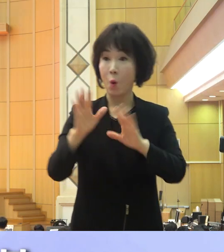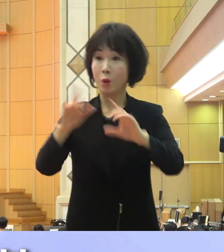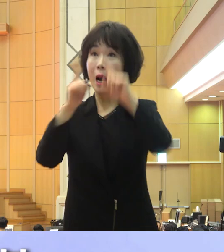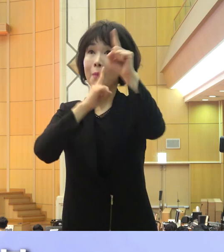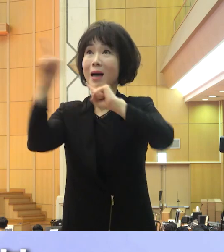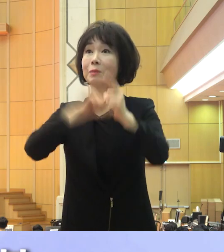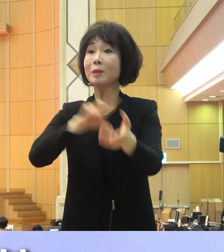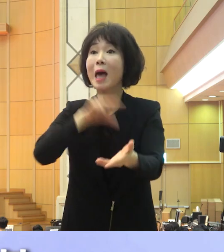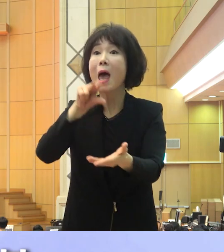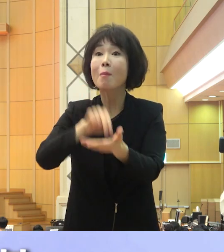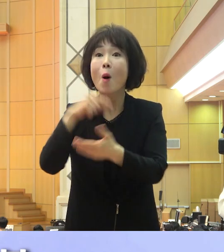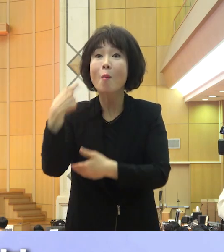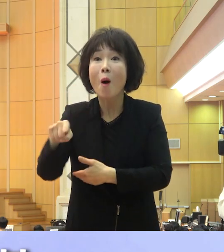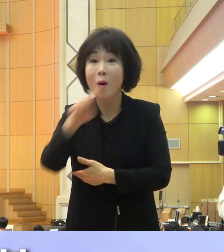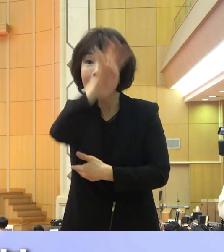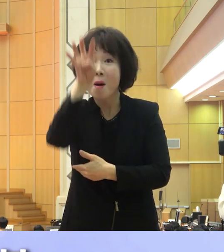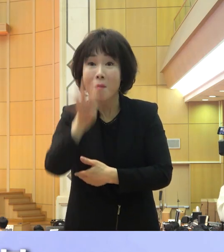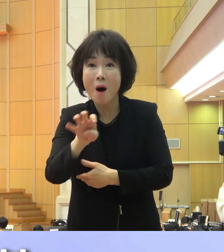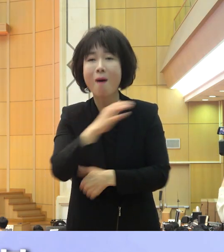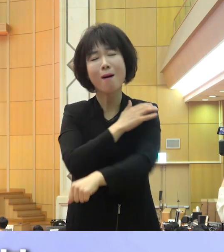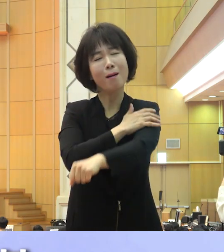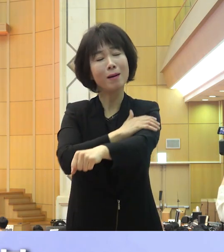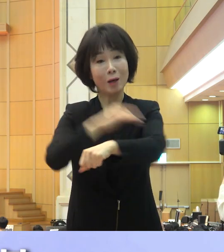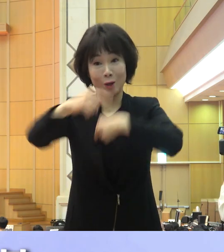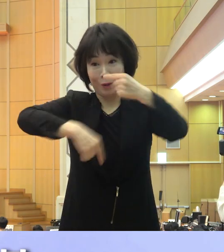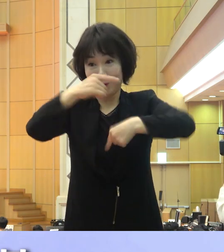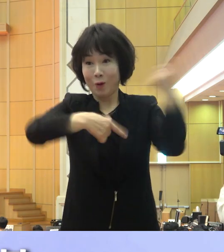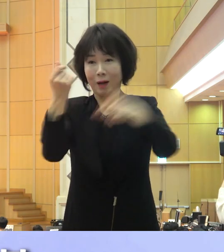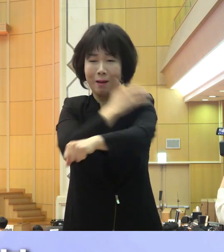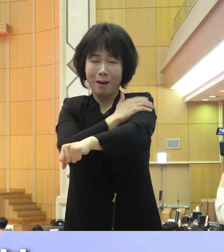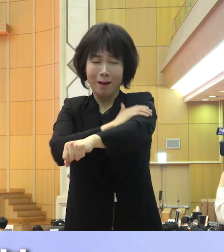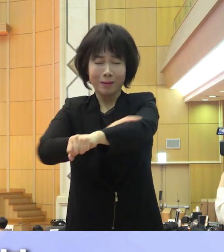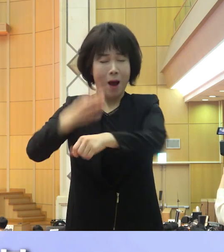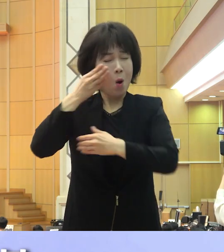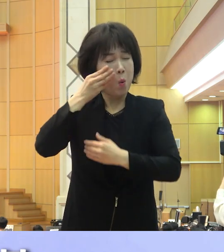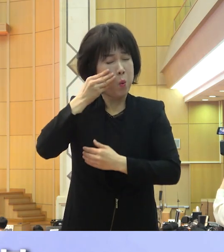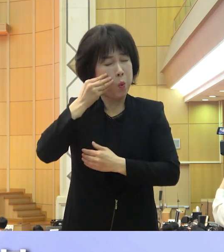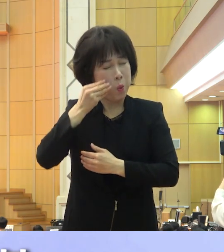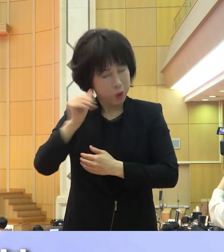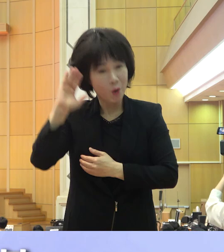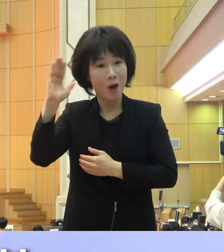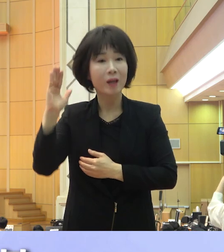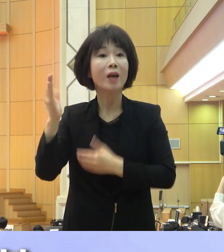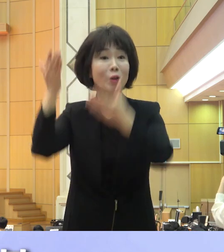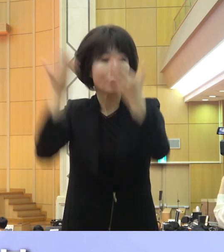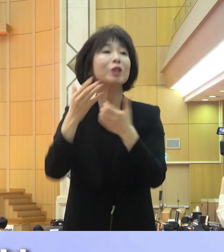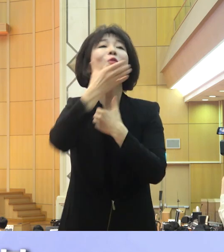잘되게 하는 복이라고 하는 제목으로 은혜 받겠습니다. 따라하겠습니다. 잘되게 하는 복.